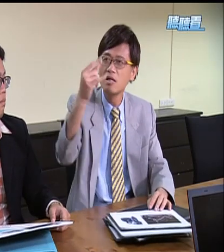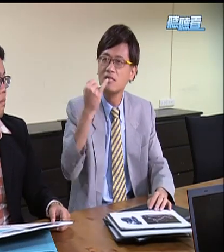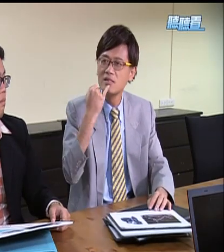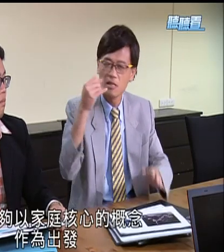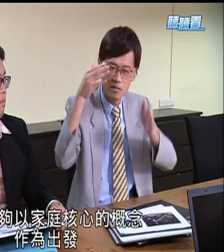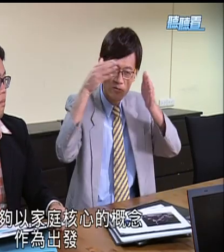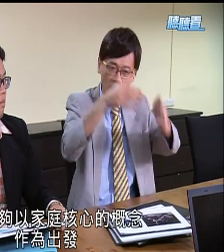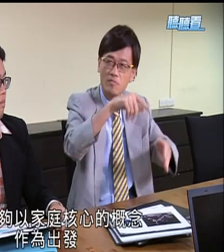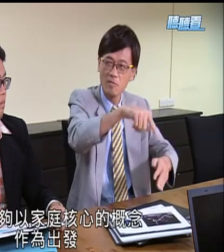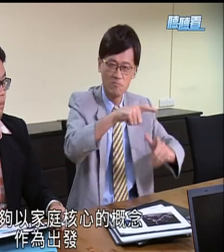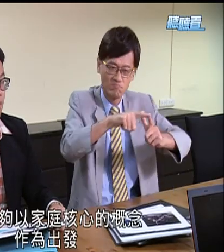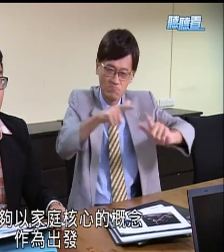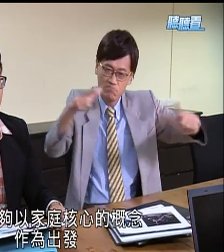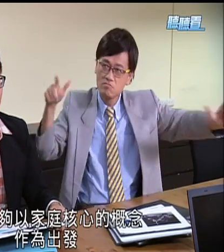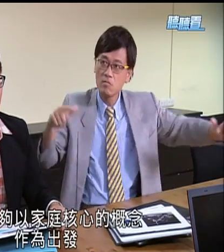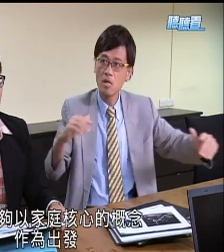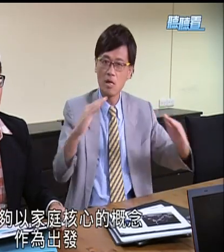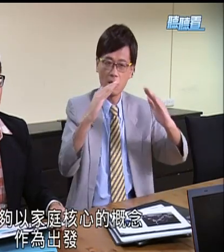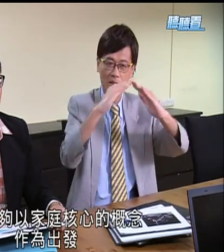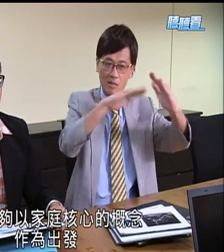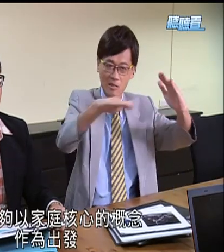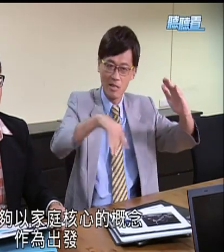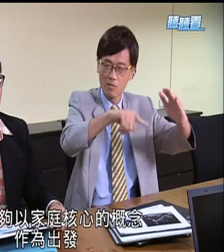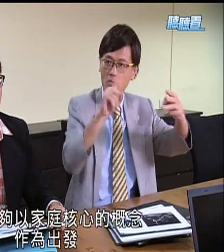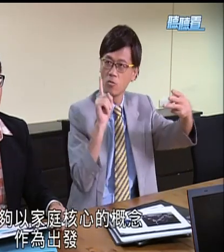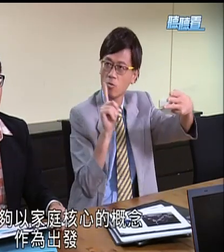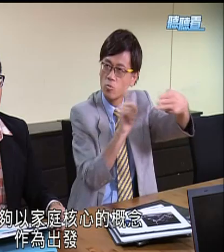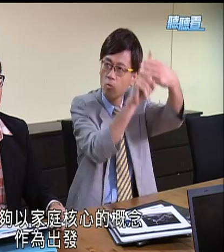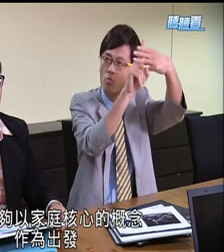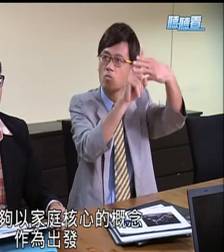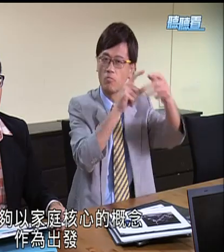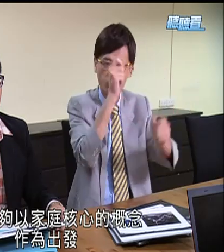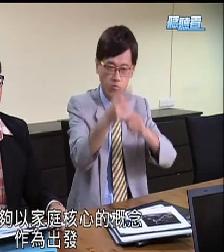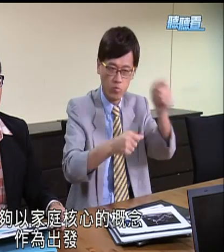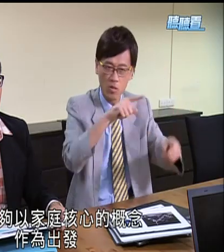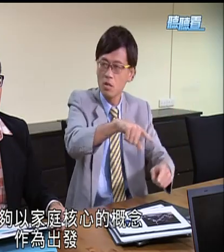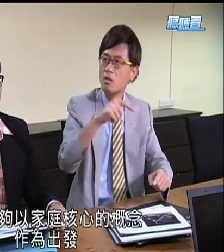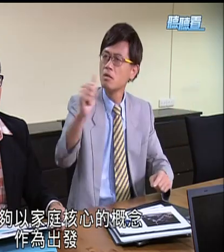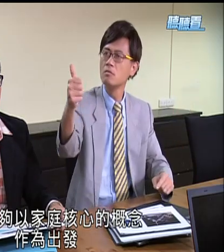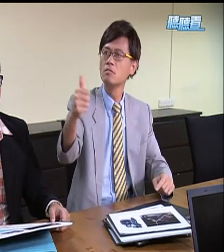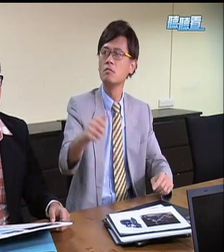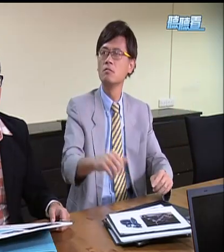你们呢，能够以家庭核心的概念作为出发。